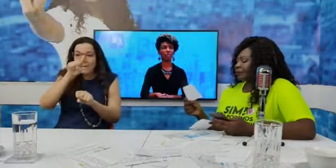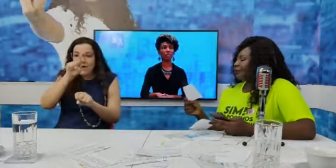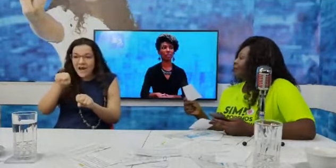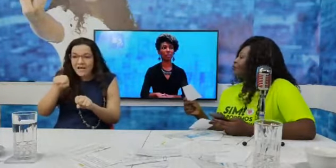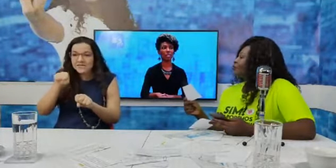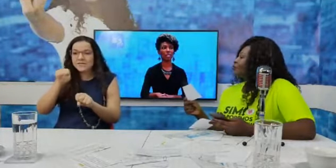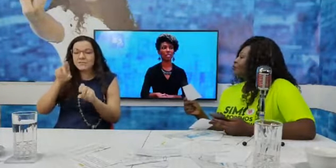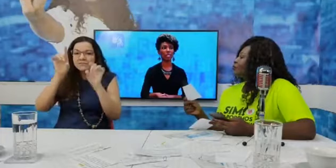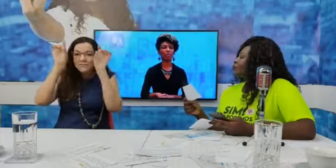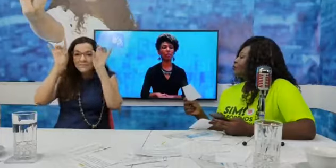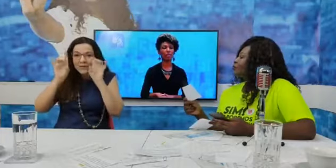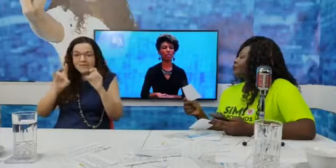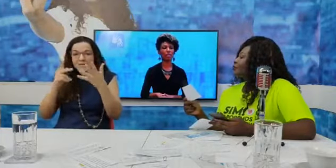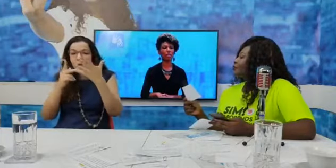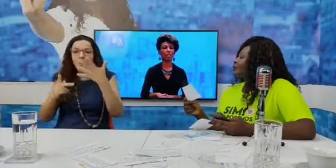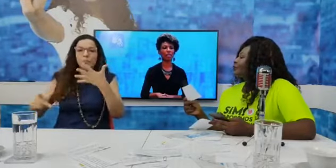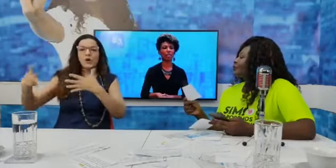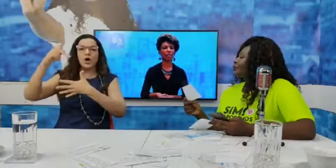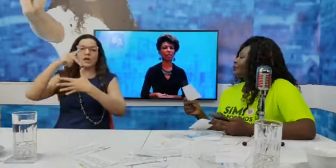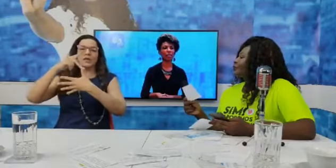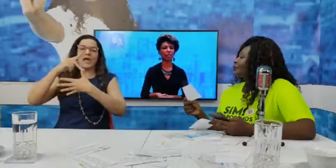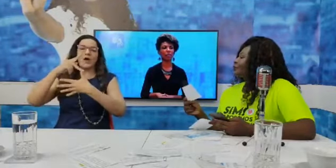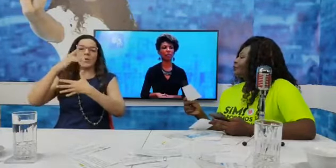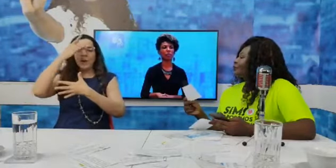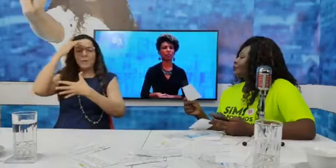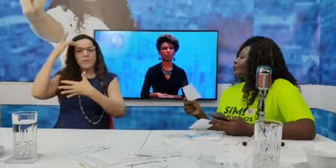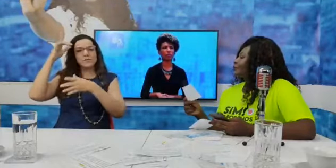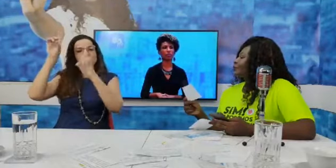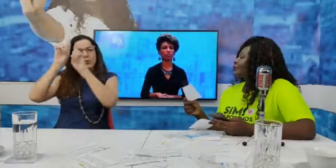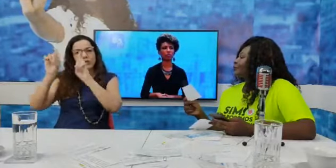Falta realmente essa sensibilidade.